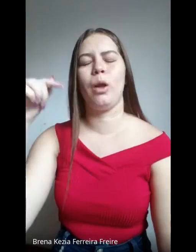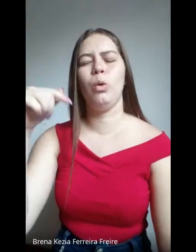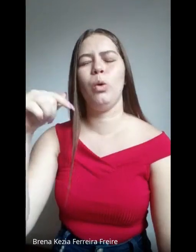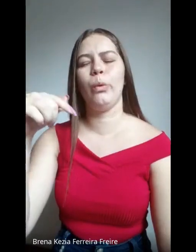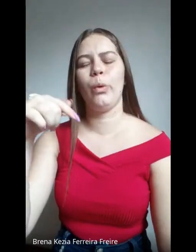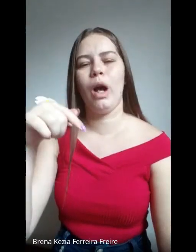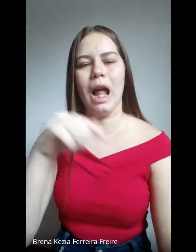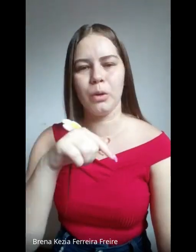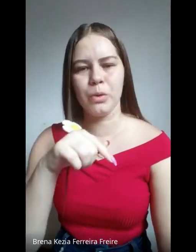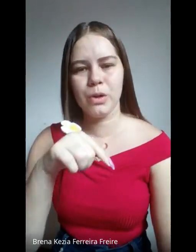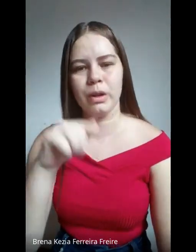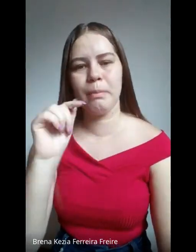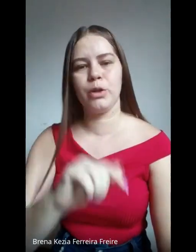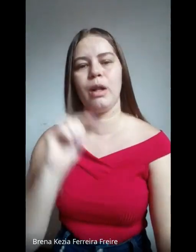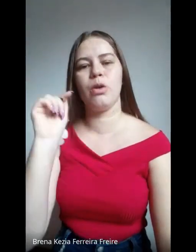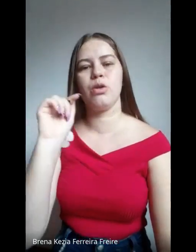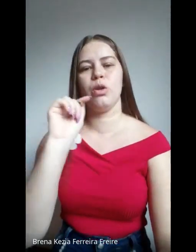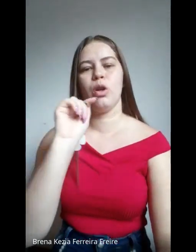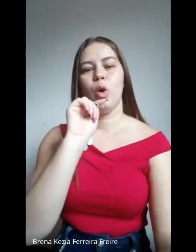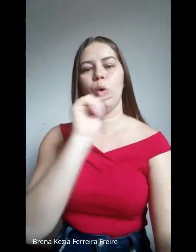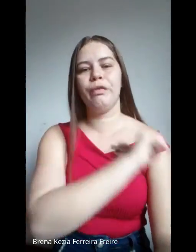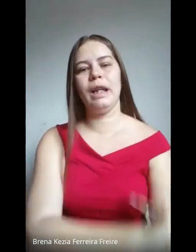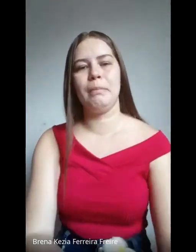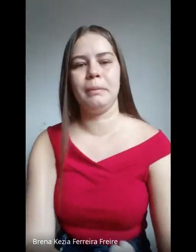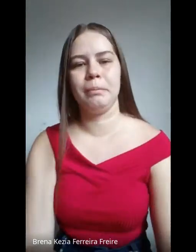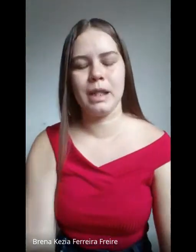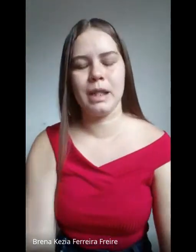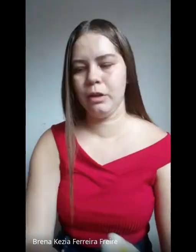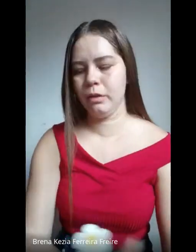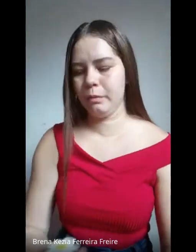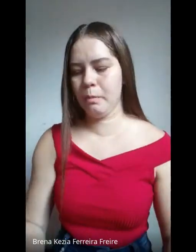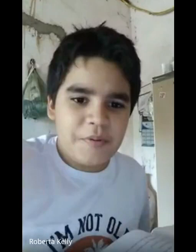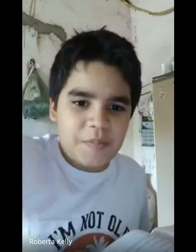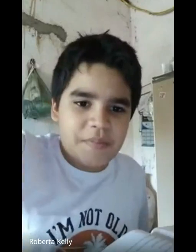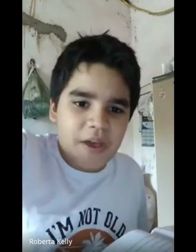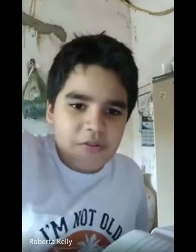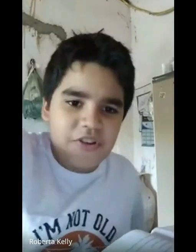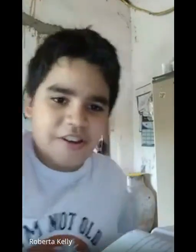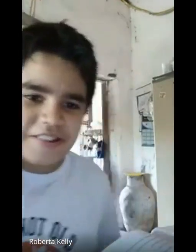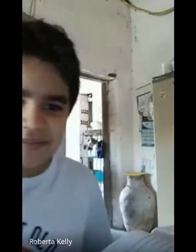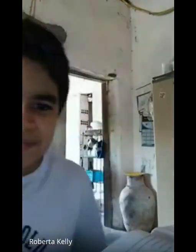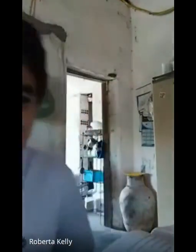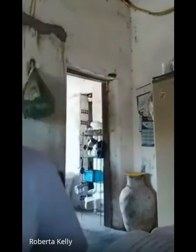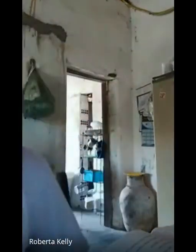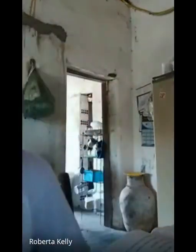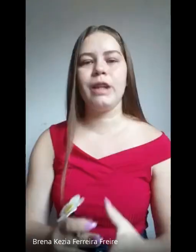o Alonso, depois do Alonso, o Felipe, tá certo? Vamos não, lá. Deixa eu pedir primeiro, tia. Eu já falei